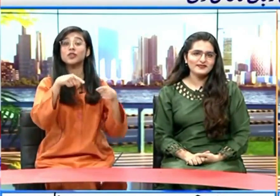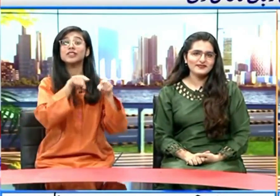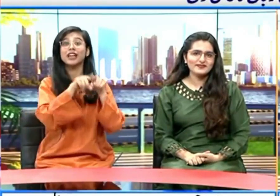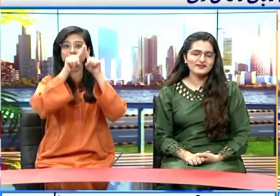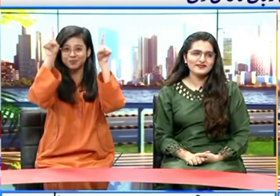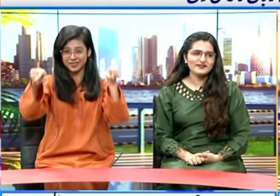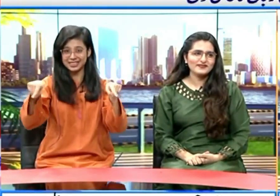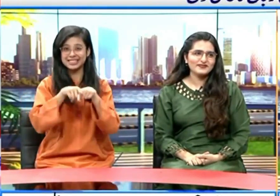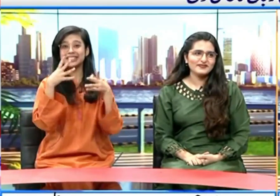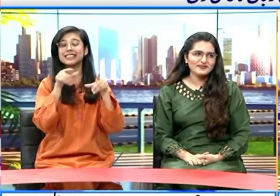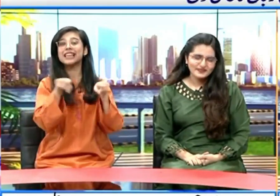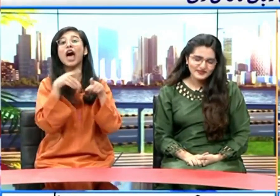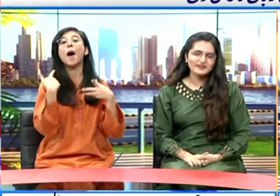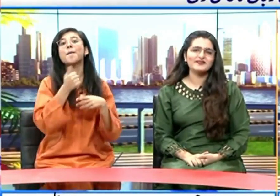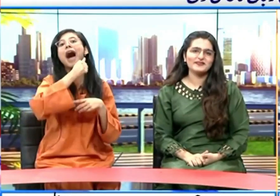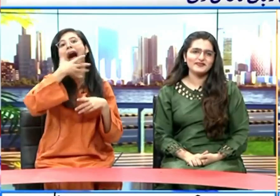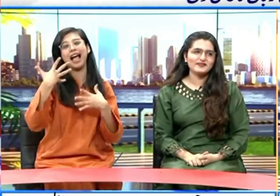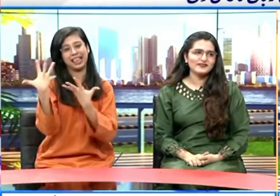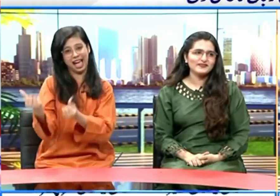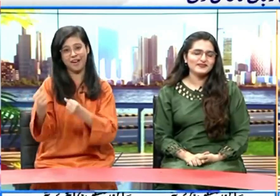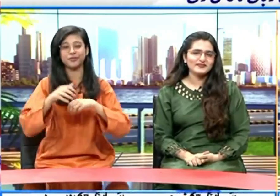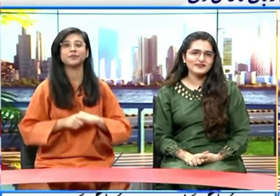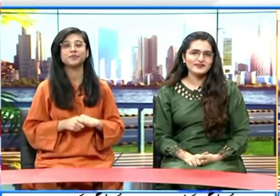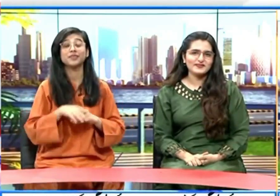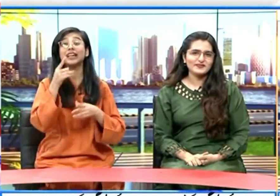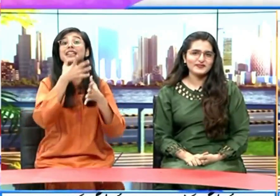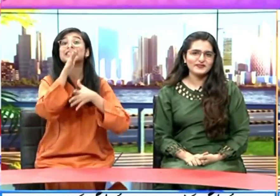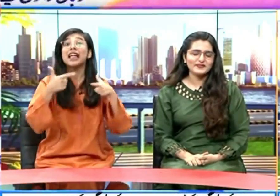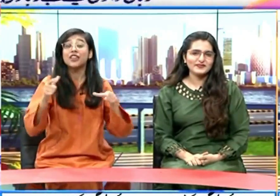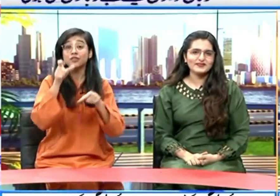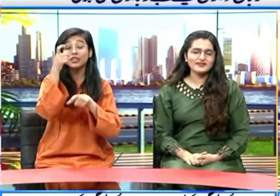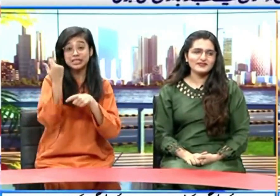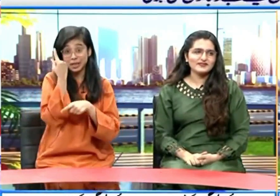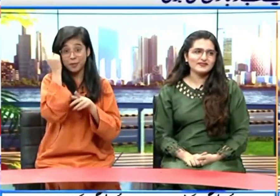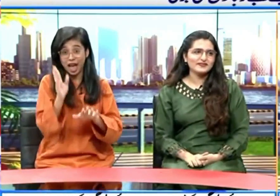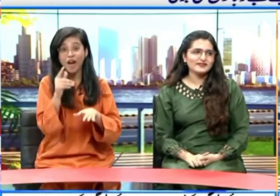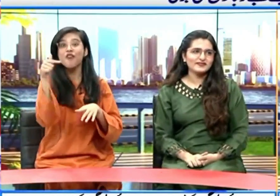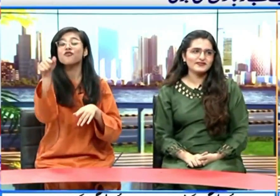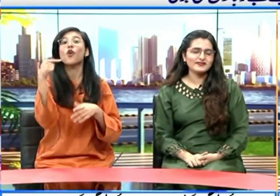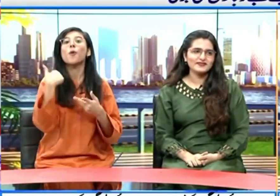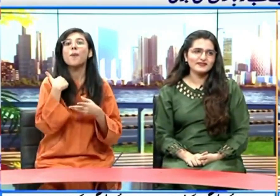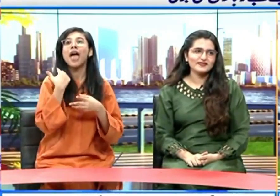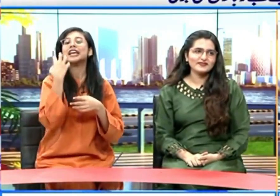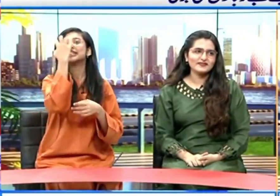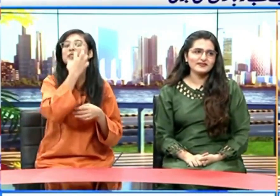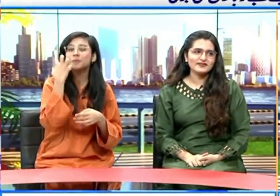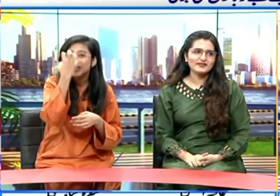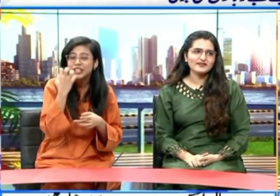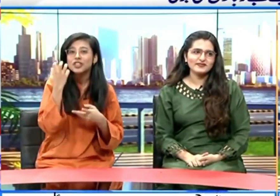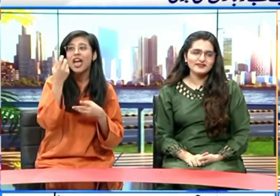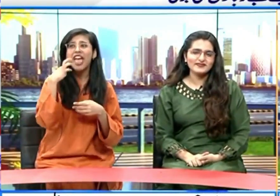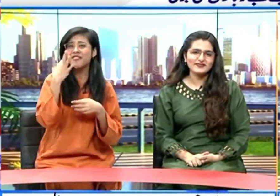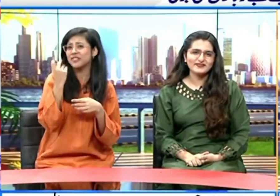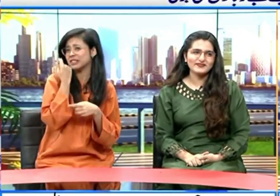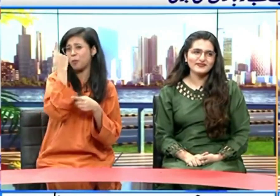میں, اور ساتھ ساتھ عالیہ احسن بھی یہاں پر موجود ہیں. تو جو سائن لینگویج سمجھنے والے ہیں وہ میرا انداز اور میری گفتگو سے اگر نہ